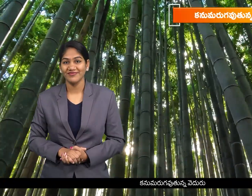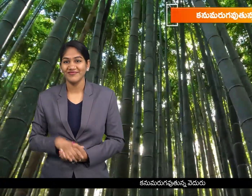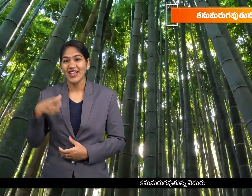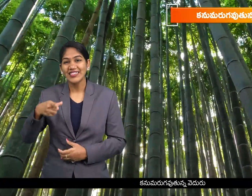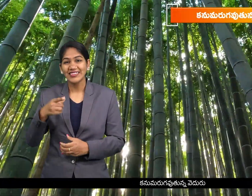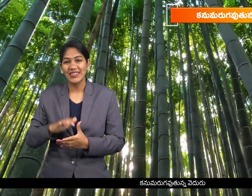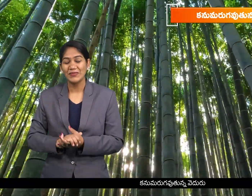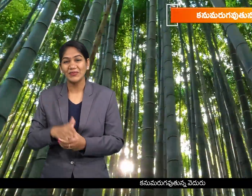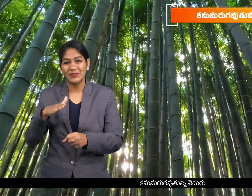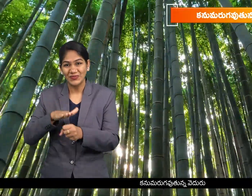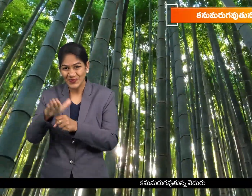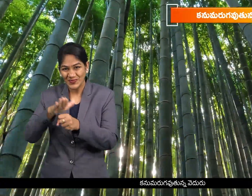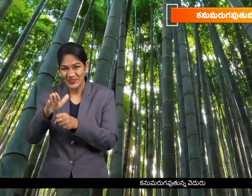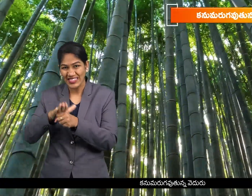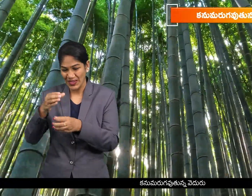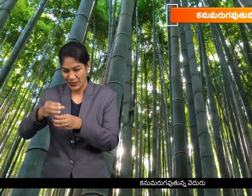కనుమరుగవుతున్న వెదురు.